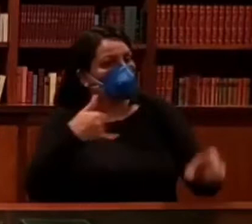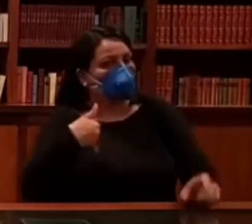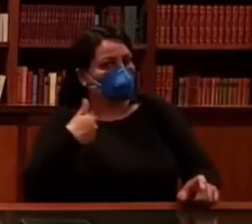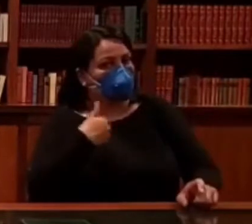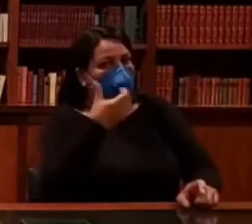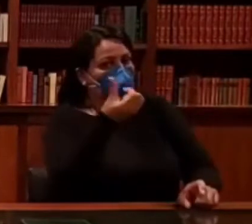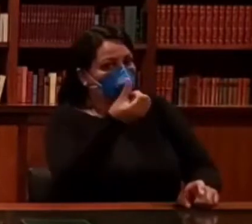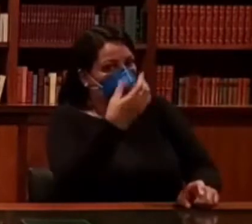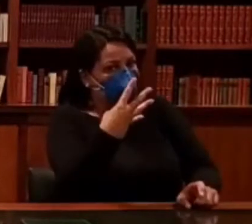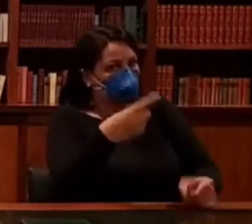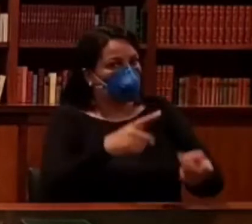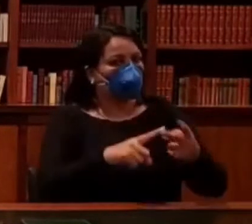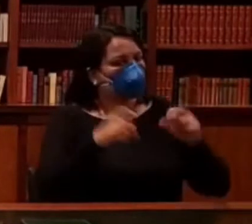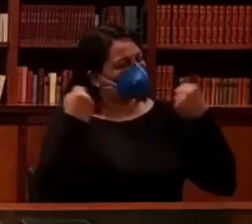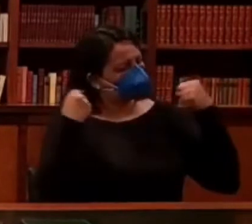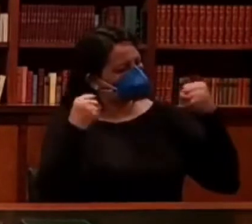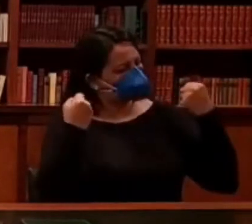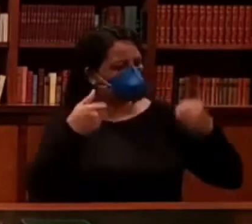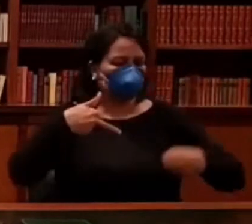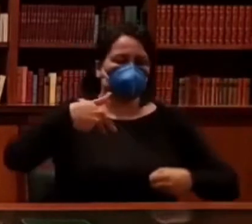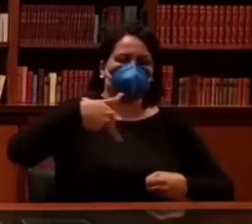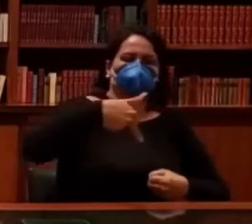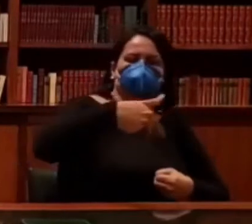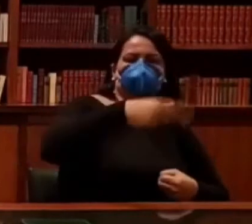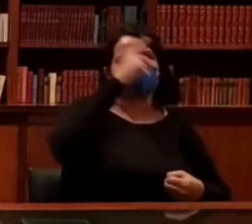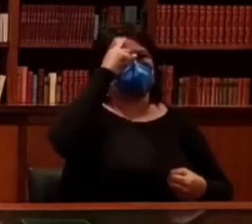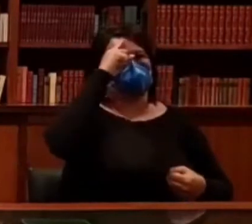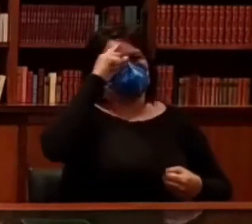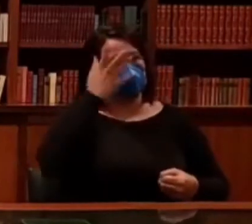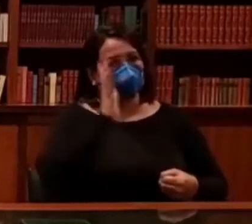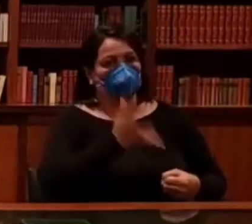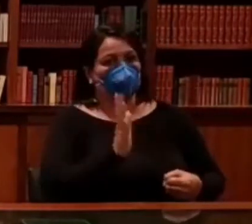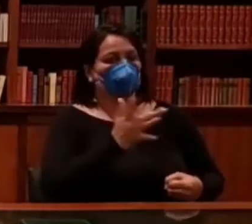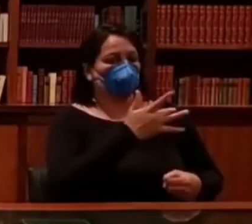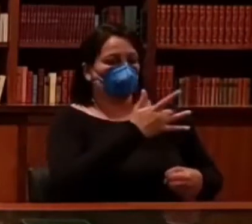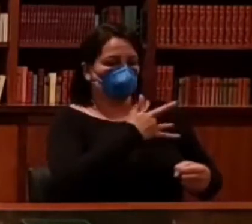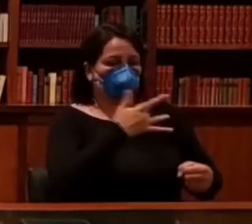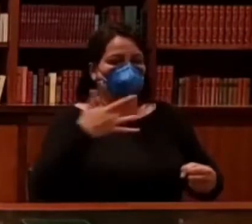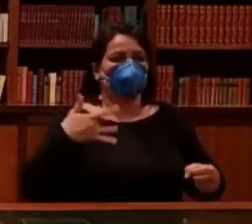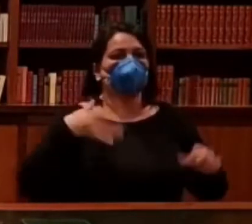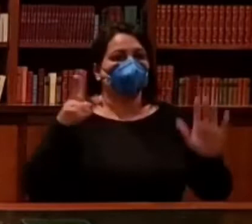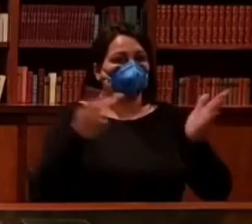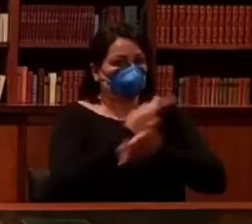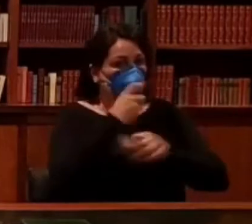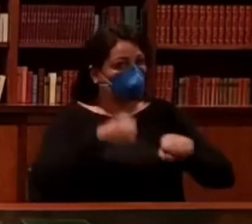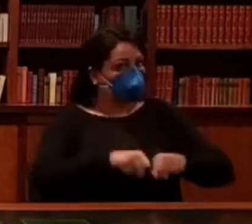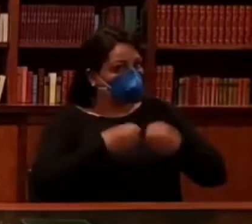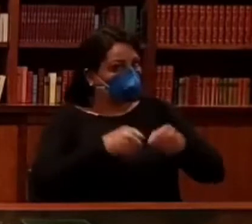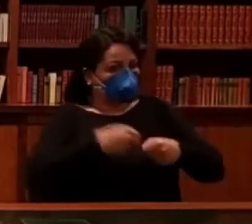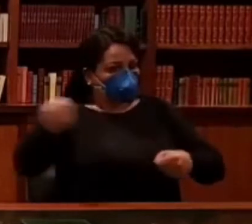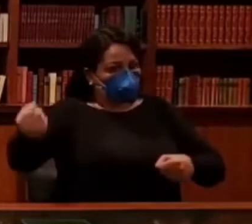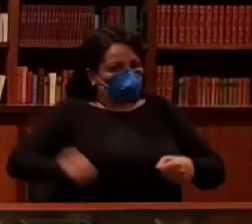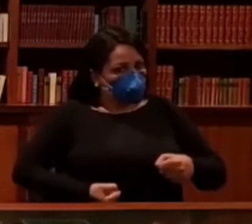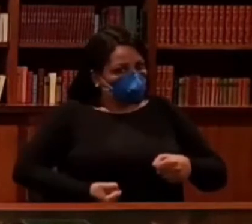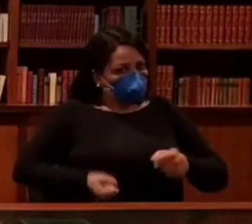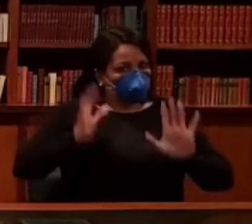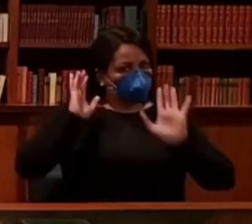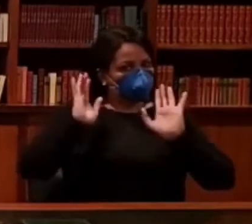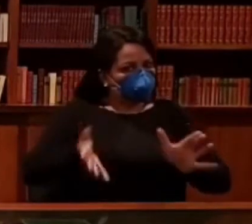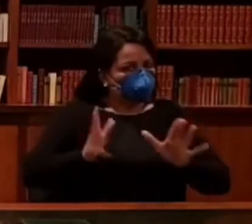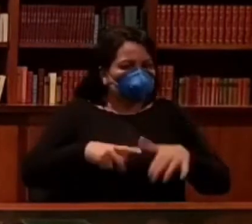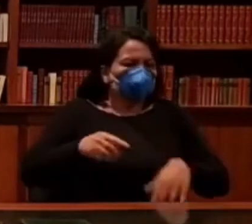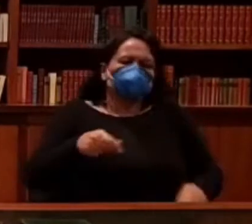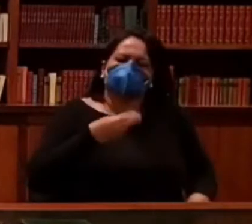anos, rígido, que faz as suas caminhadas, já passou seu organismo por agressão, foi aquela facada, sim, até hoje